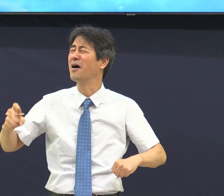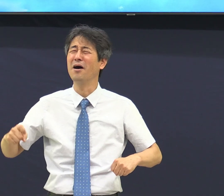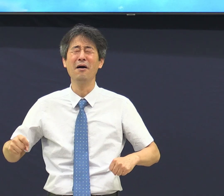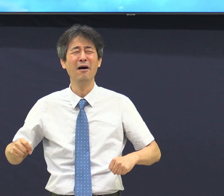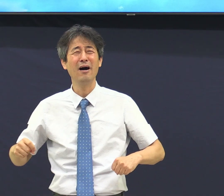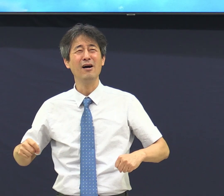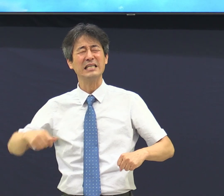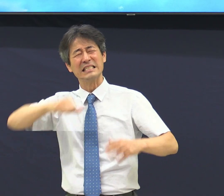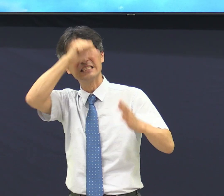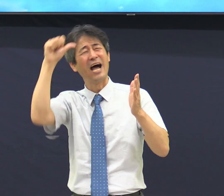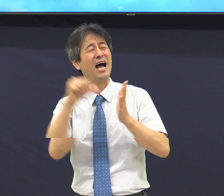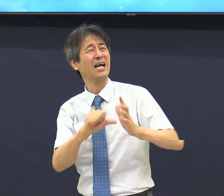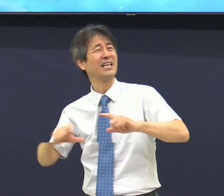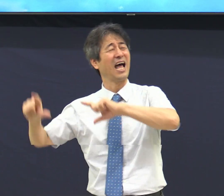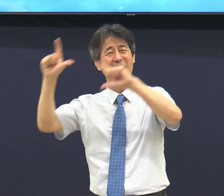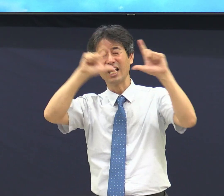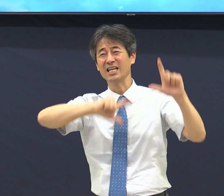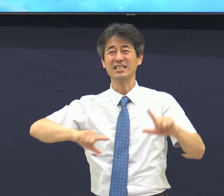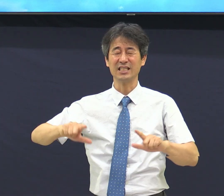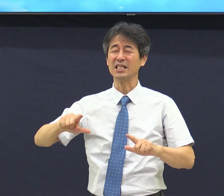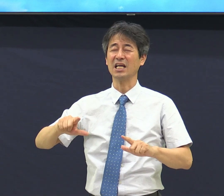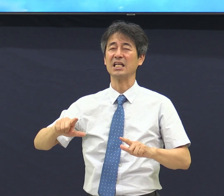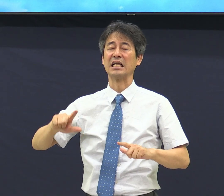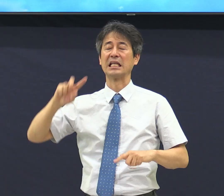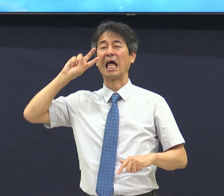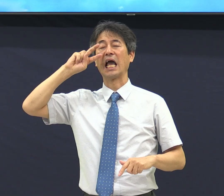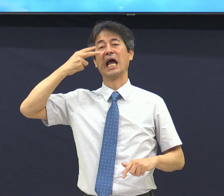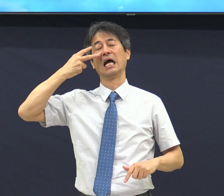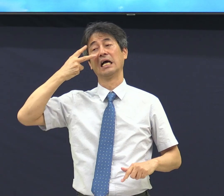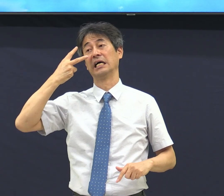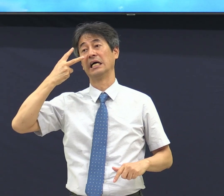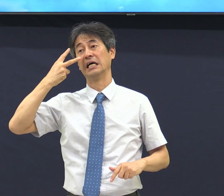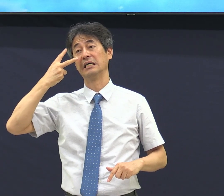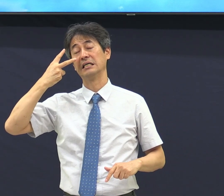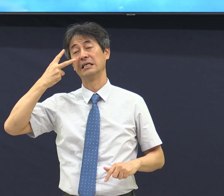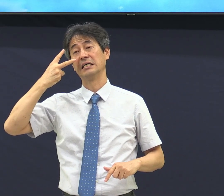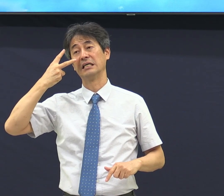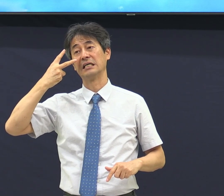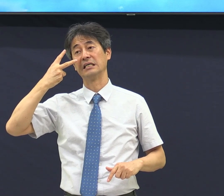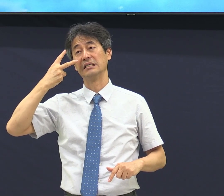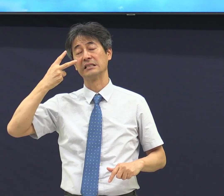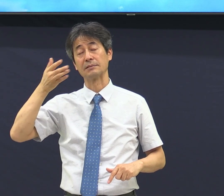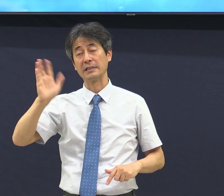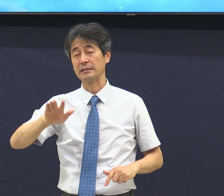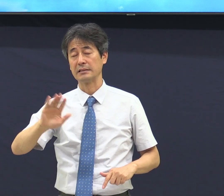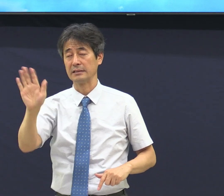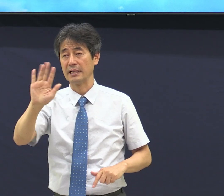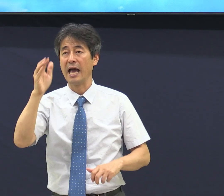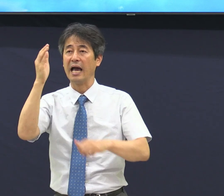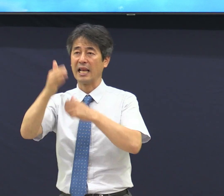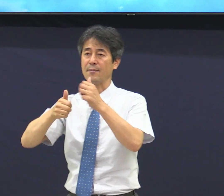사람이 죄 가운데 자기의 삶을 살아갈 때 자신의 삶을 참으로